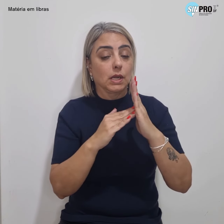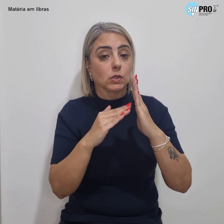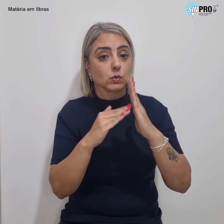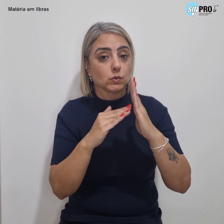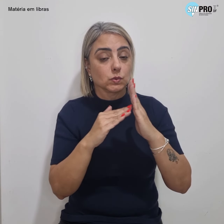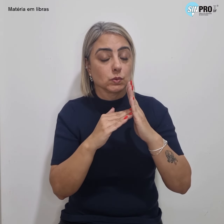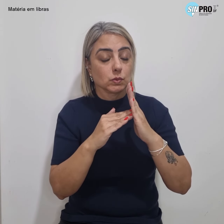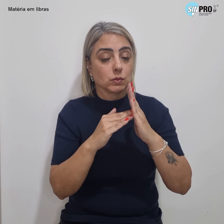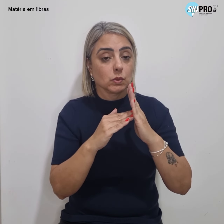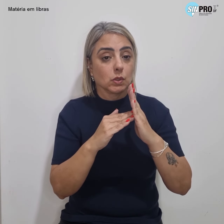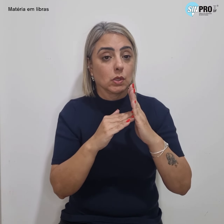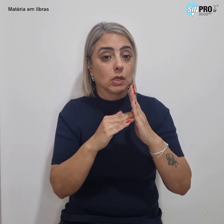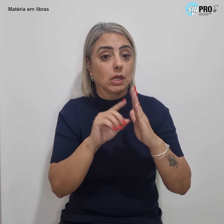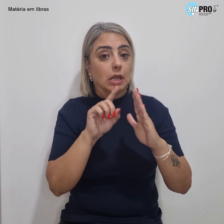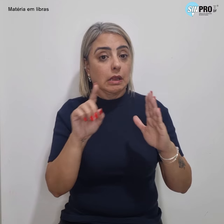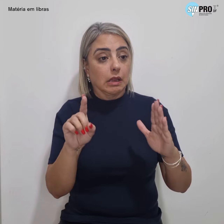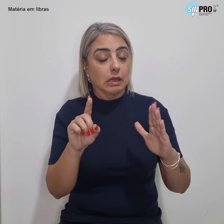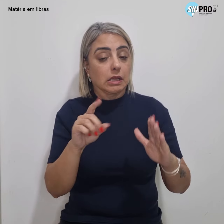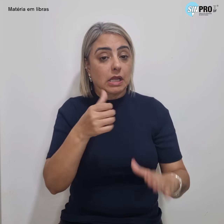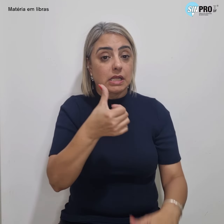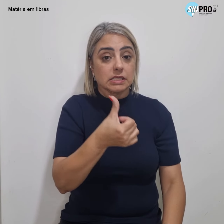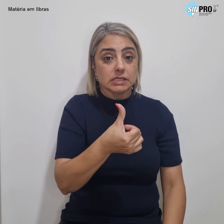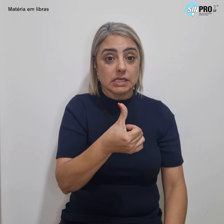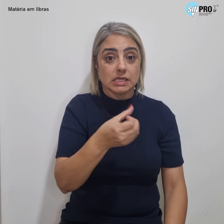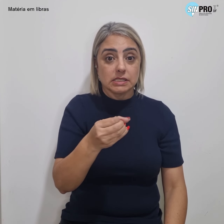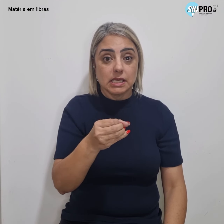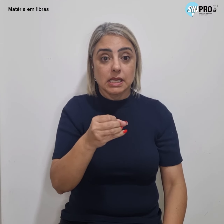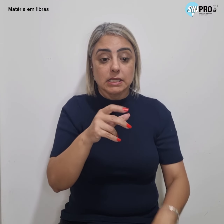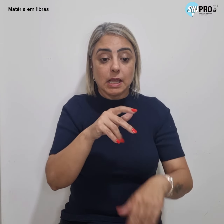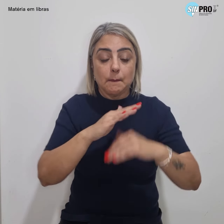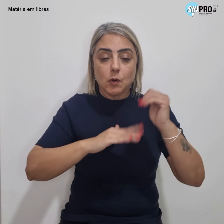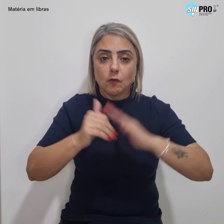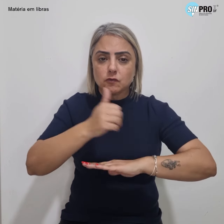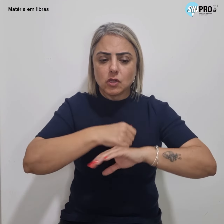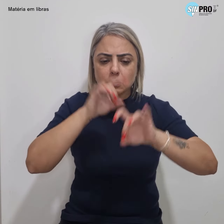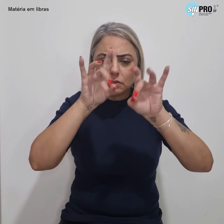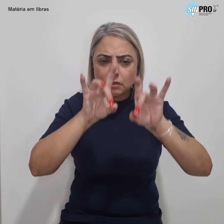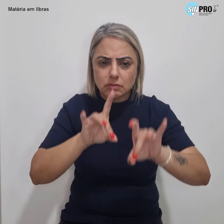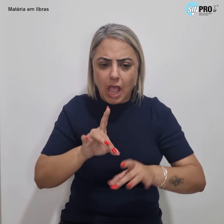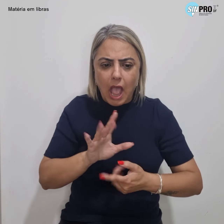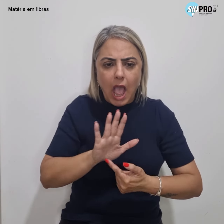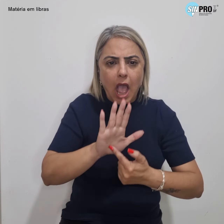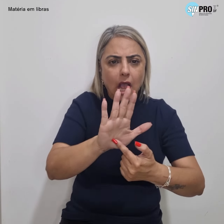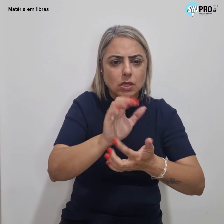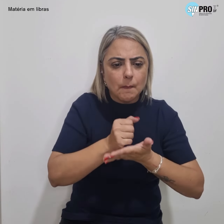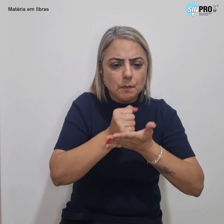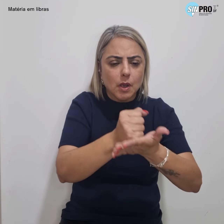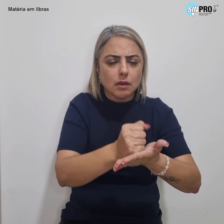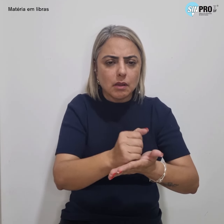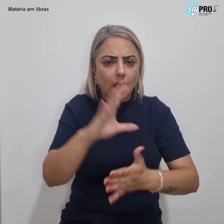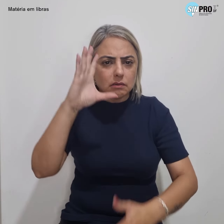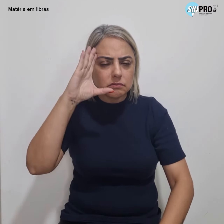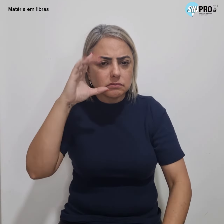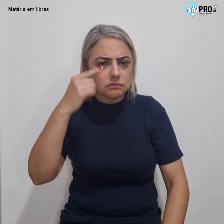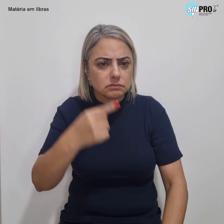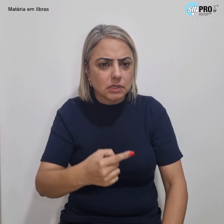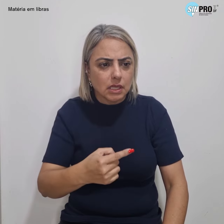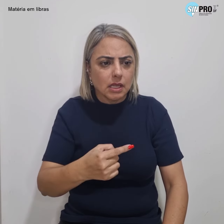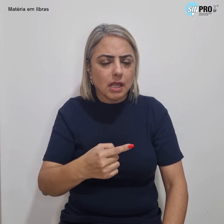Mesmo com 60 especialistas corroborando sua decisão, a Suécia